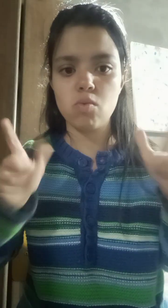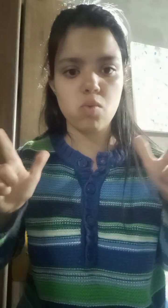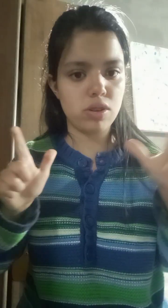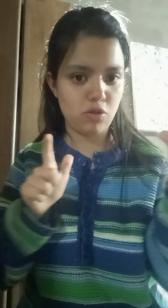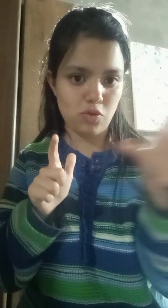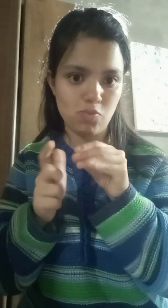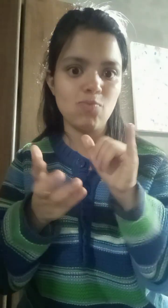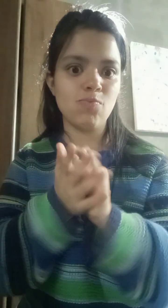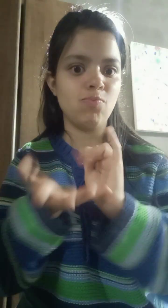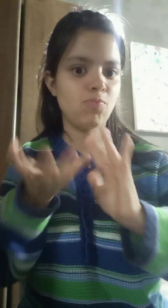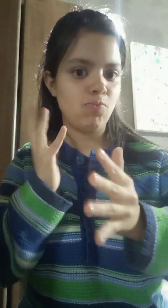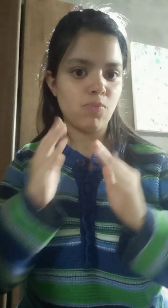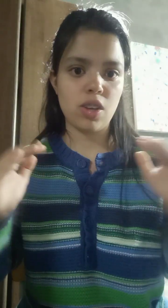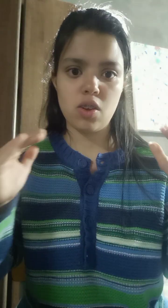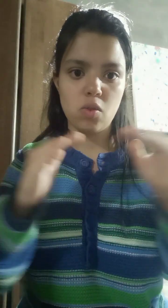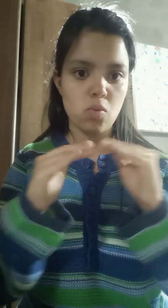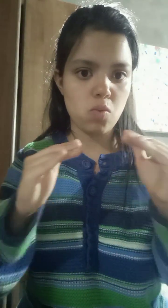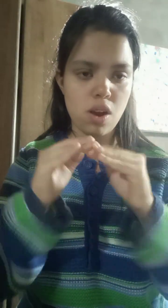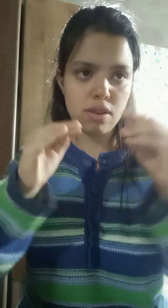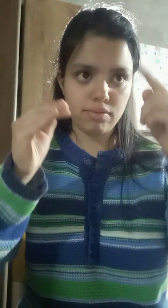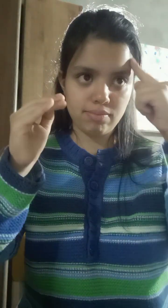Treten-Brain, primer autor de la publicación y